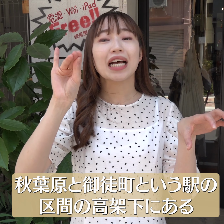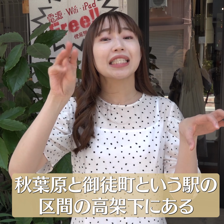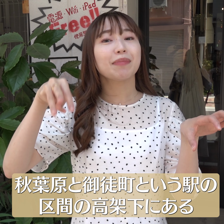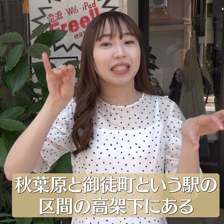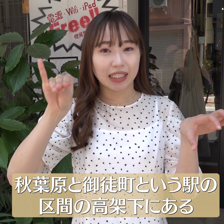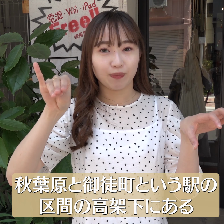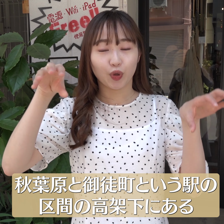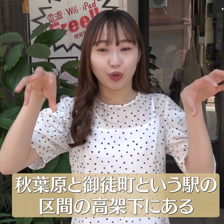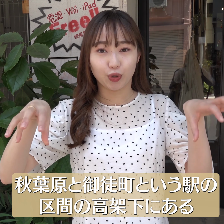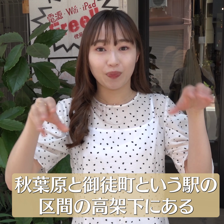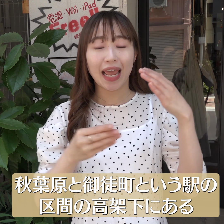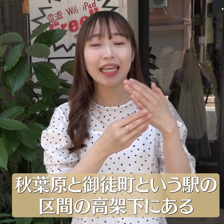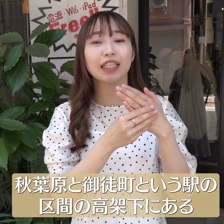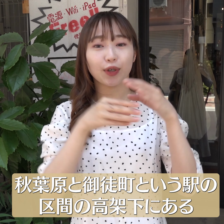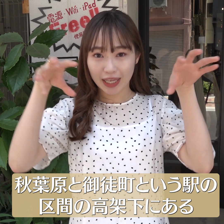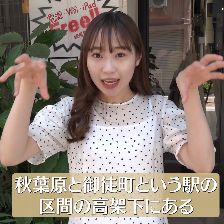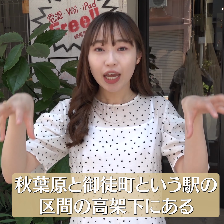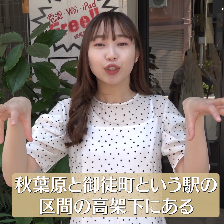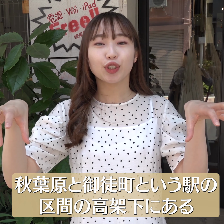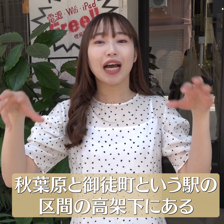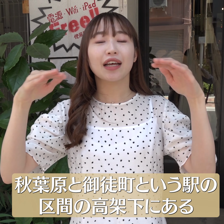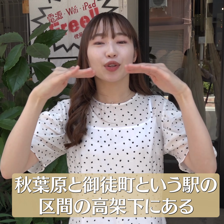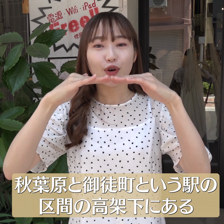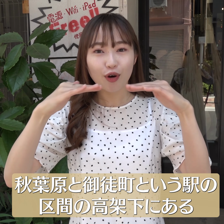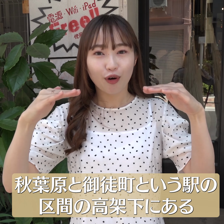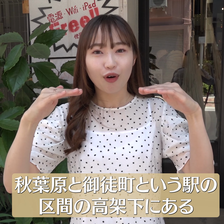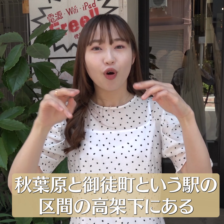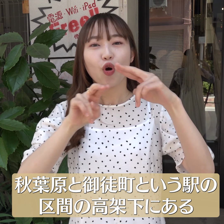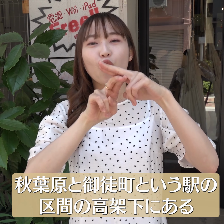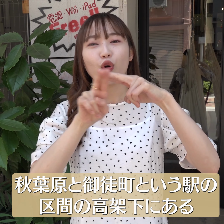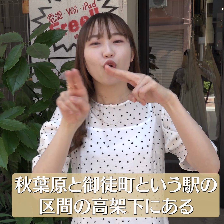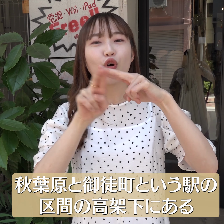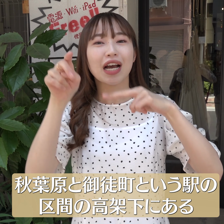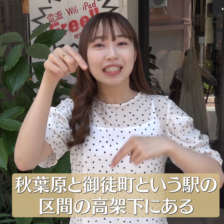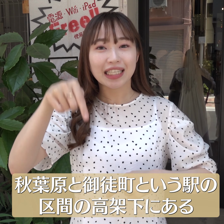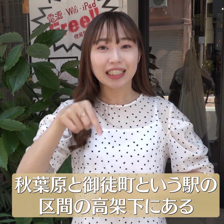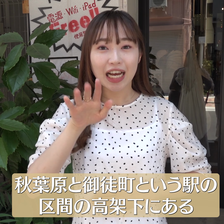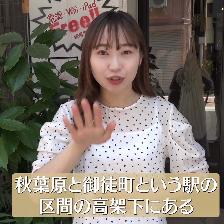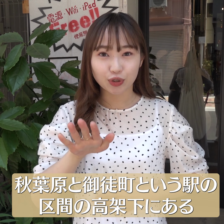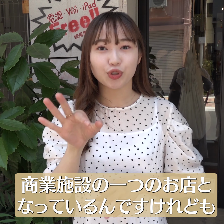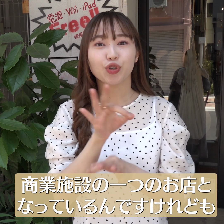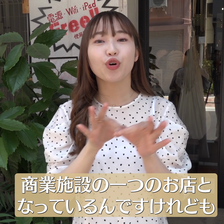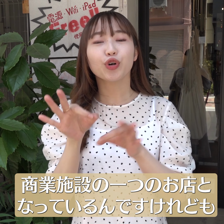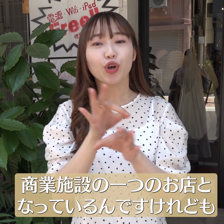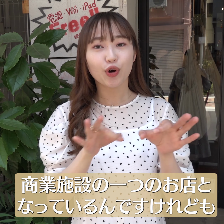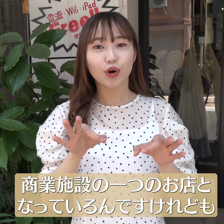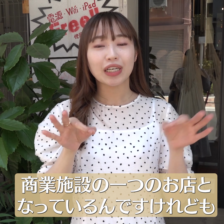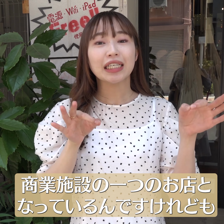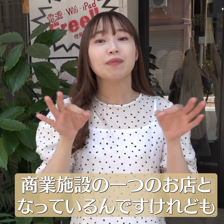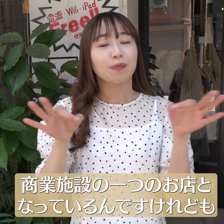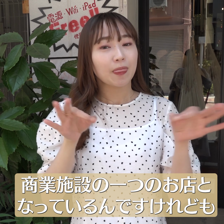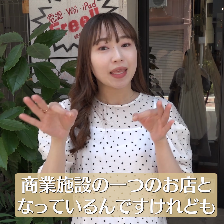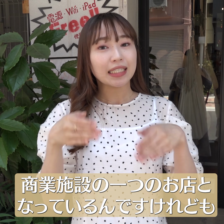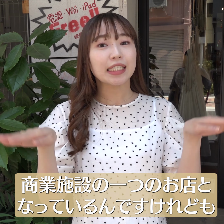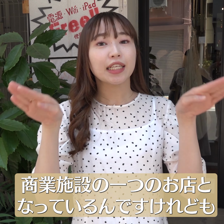徒町という駅のね、区間の高架下にある商業施設